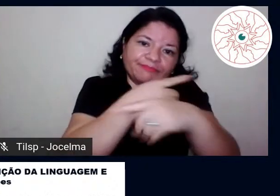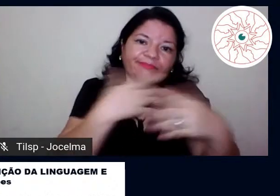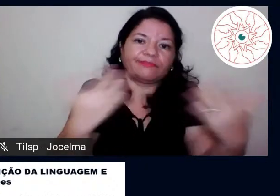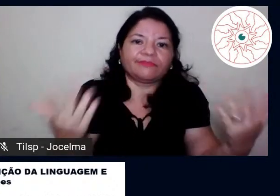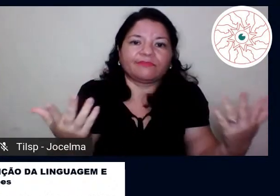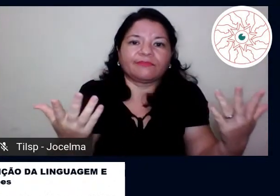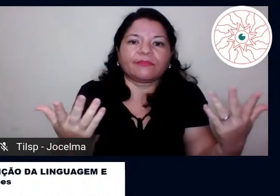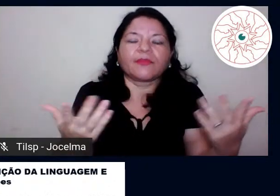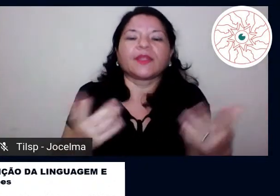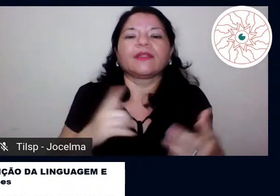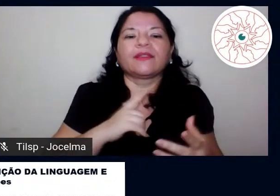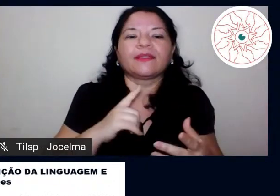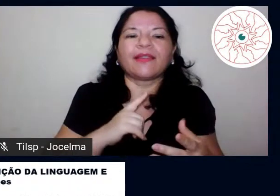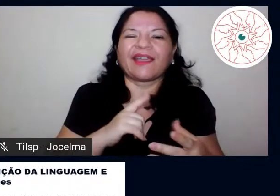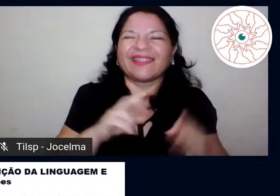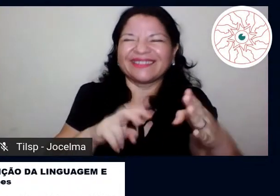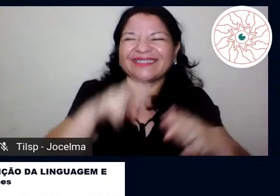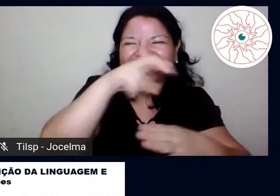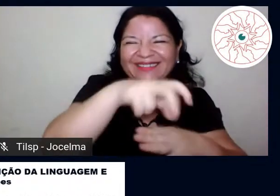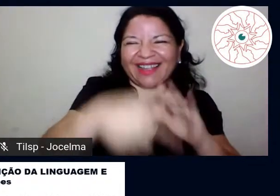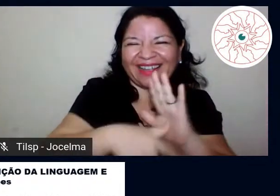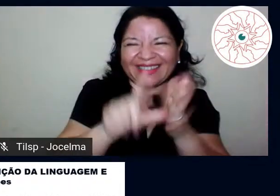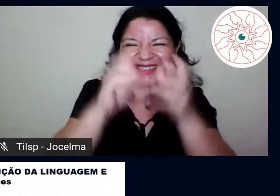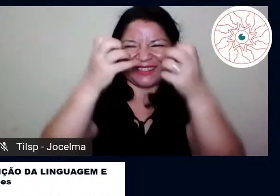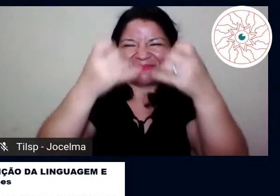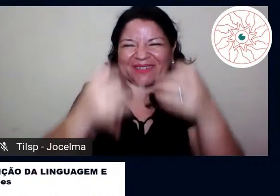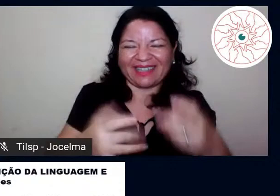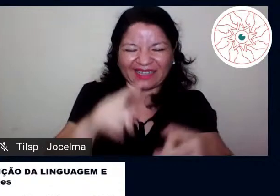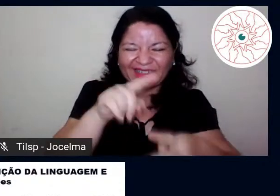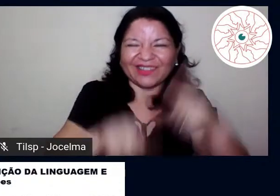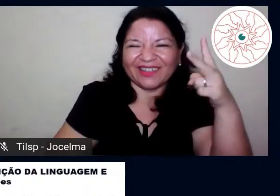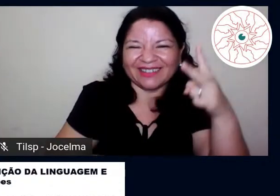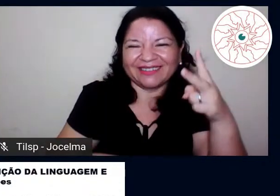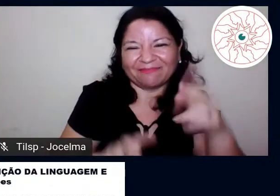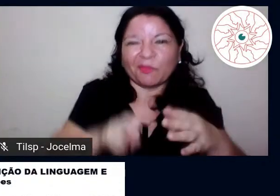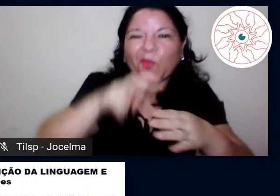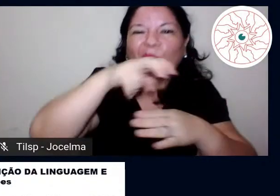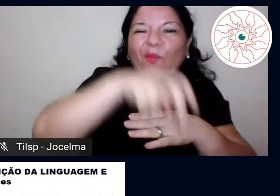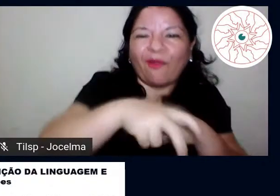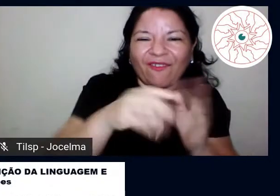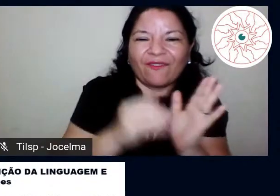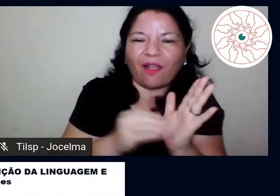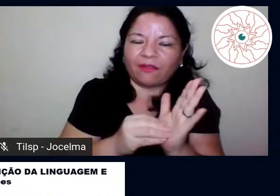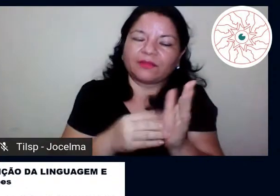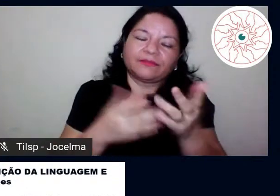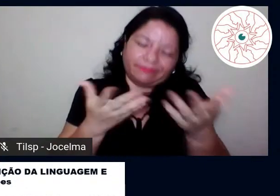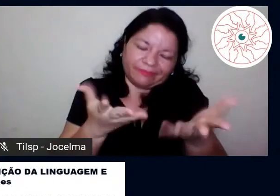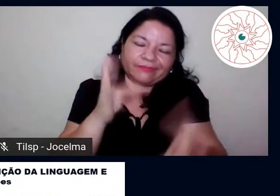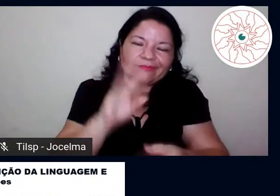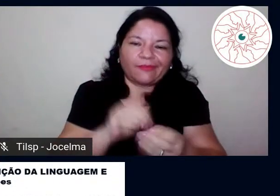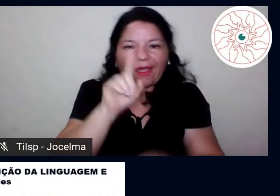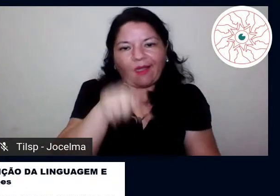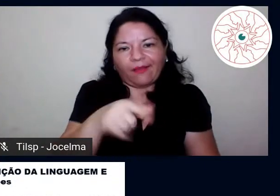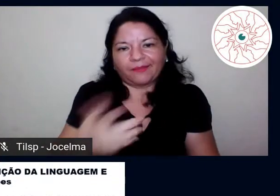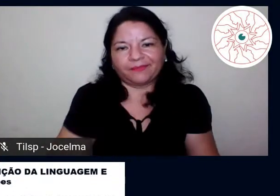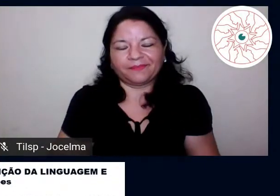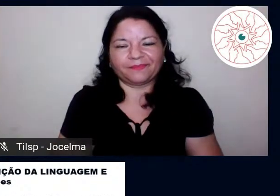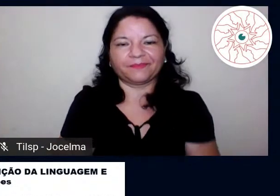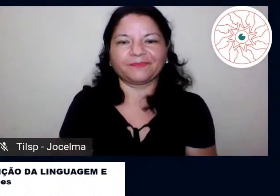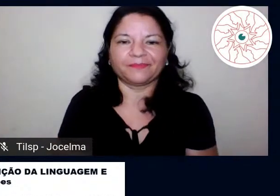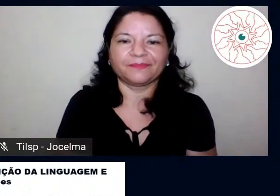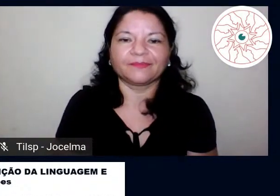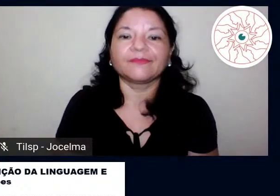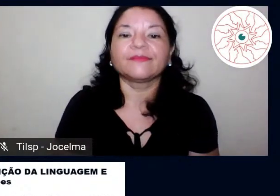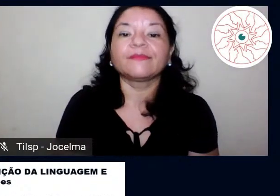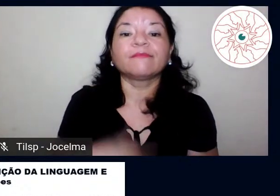considerando aqueles dois saltos que nós mostramos eh anteriormente, que nós mostramos no capítulo, né, eh